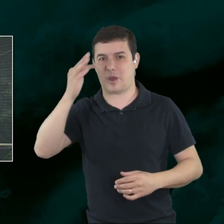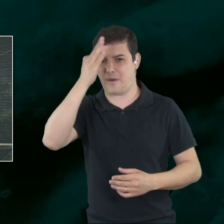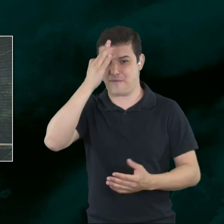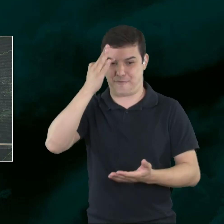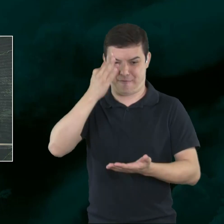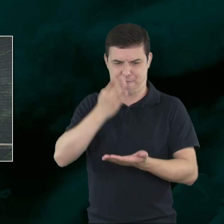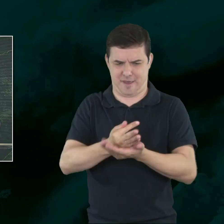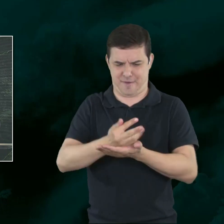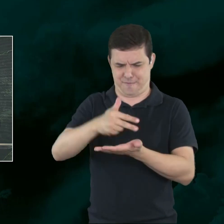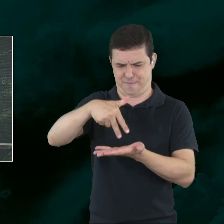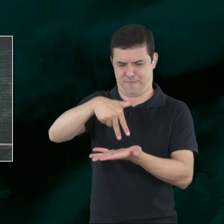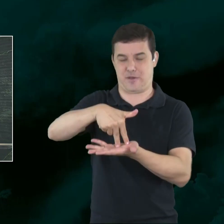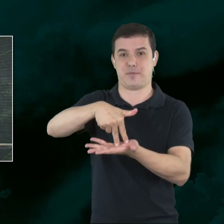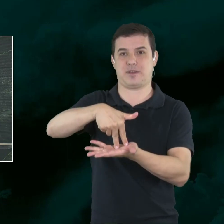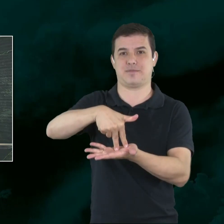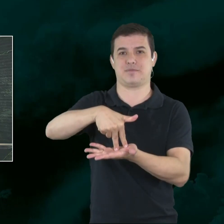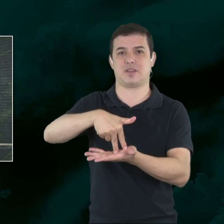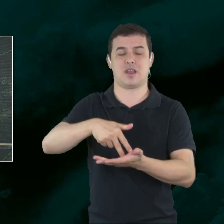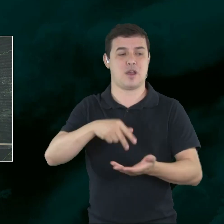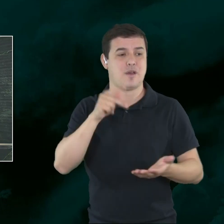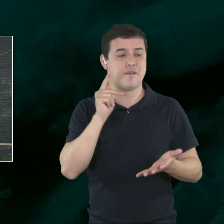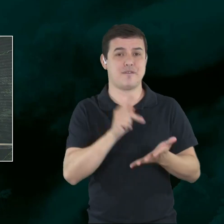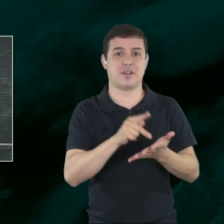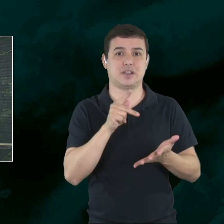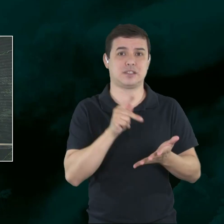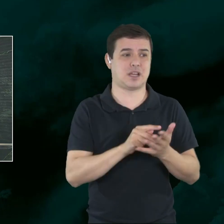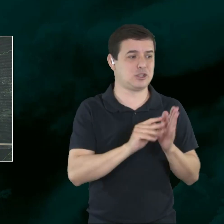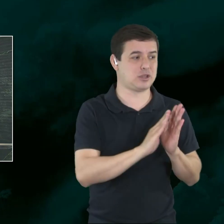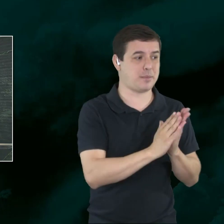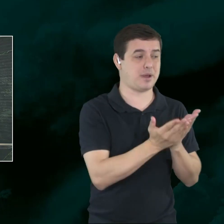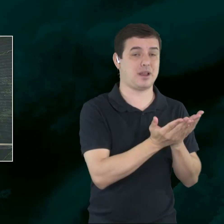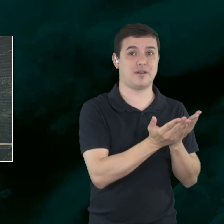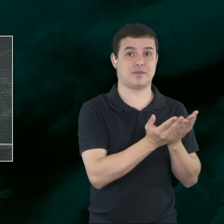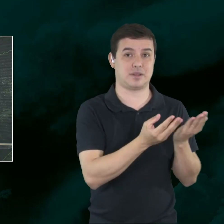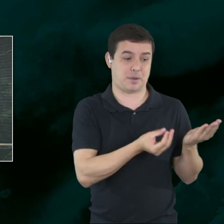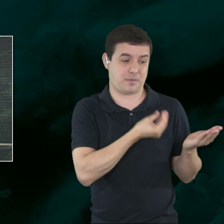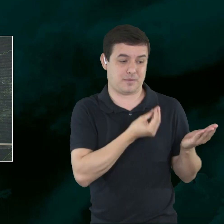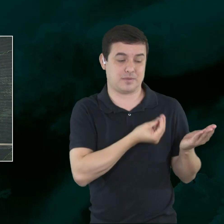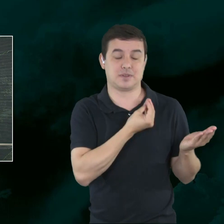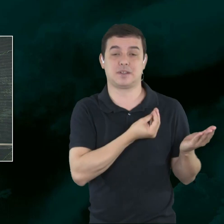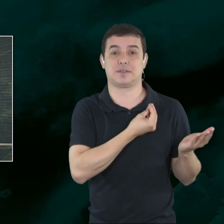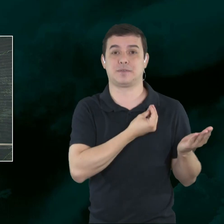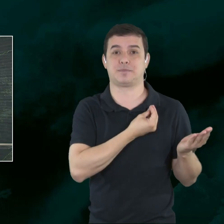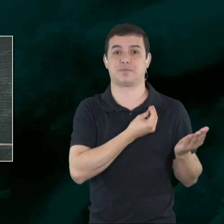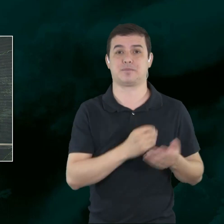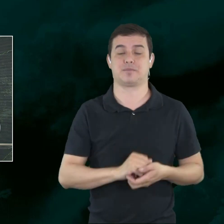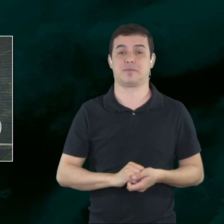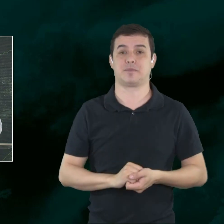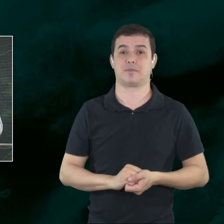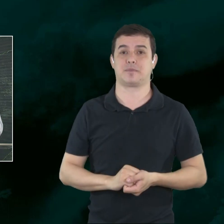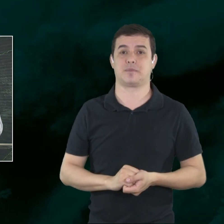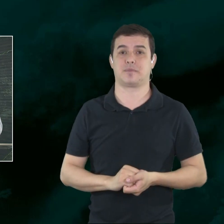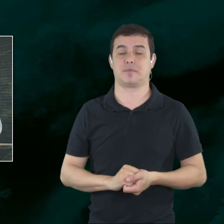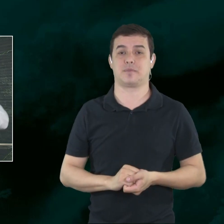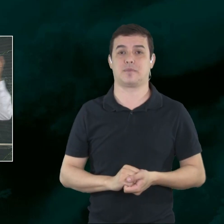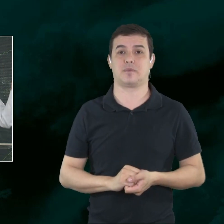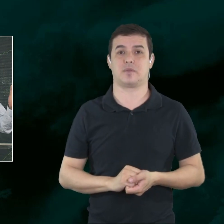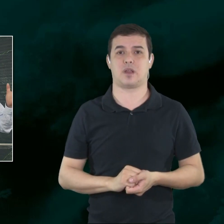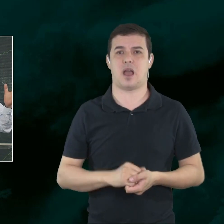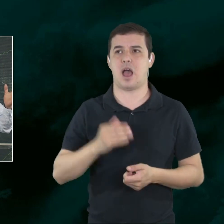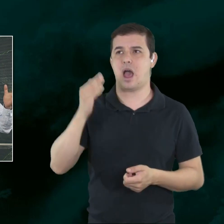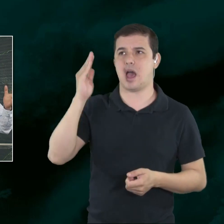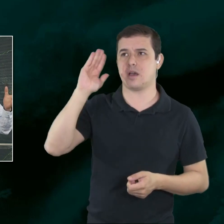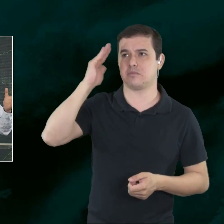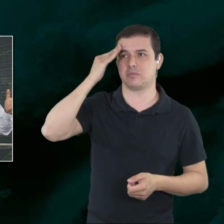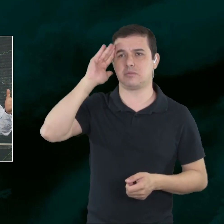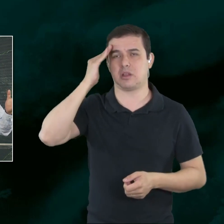fé, consolidar a verdade, a realidade em você. Você não é mais somente aquele que sabe de muitas